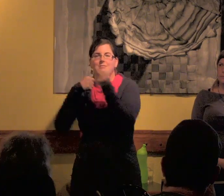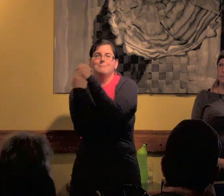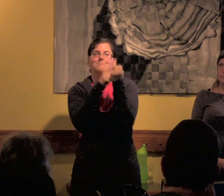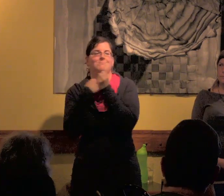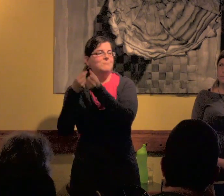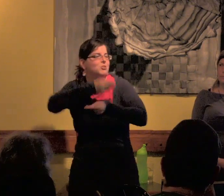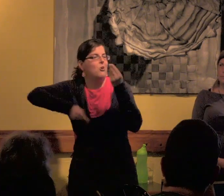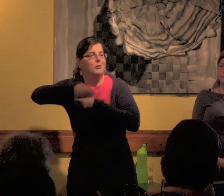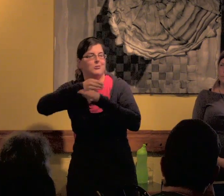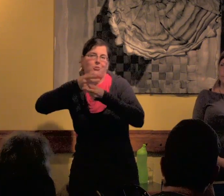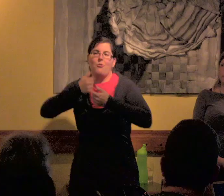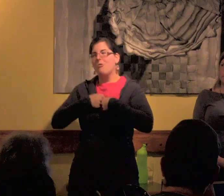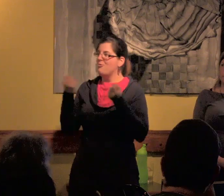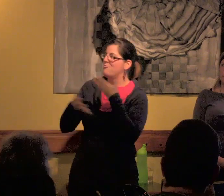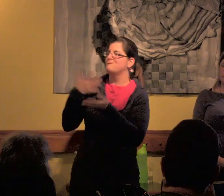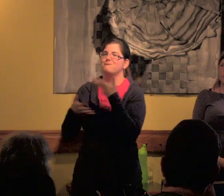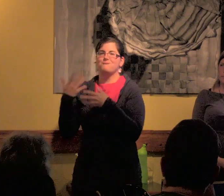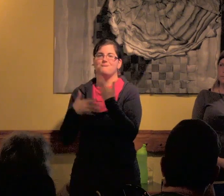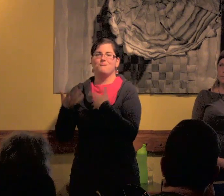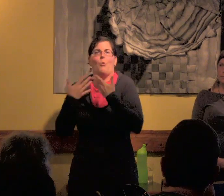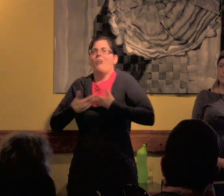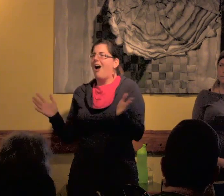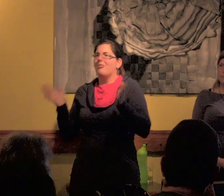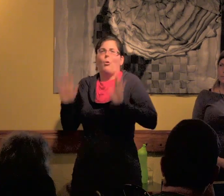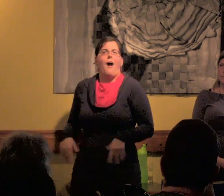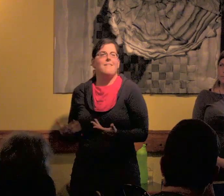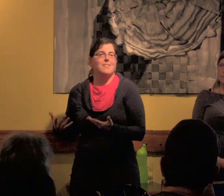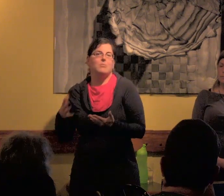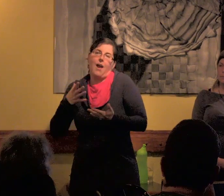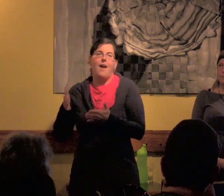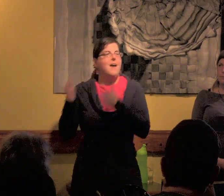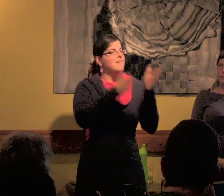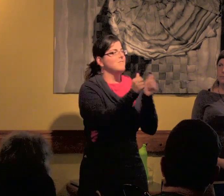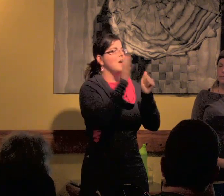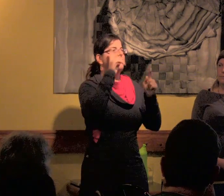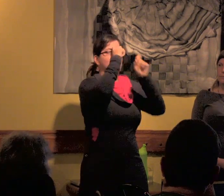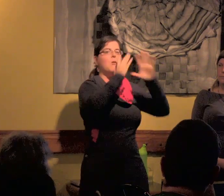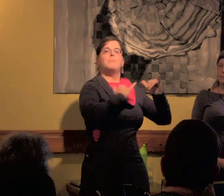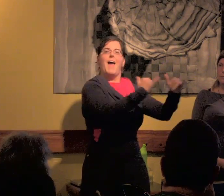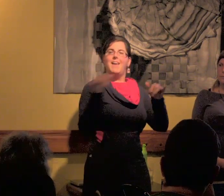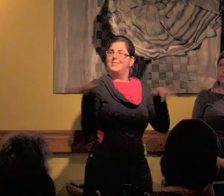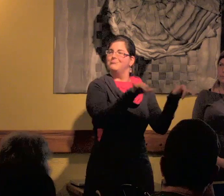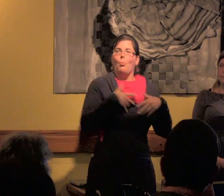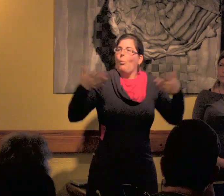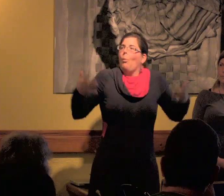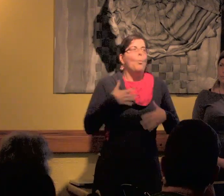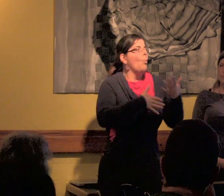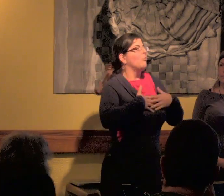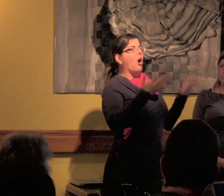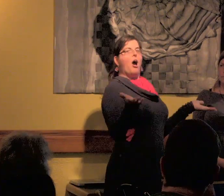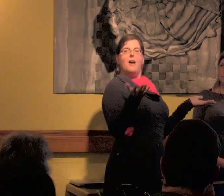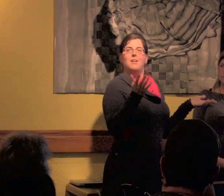personnes sourdes préfèrent justement rester entre eux parce que, bon, ils peuvent communiquer d'une façon ouverte et ne pas avoir